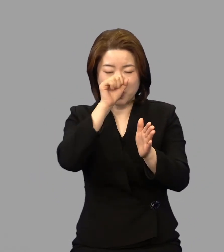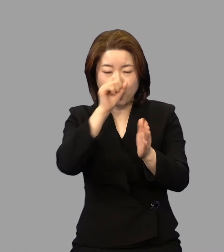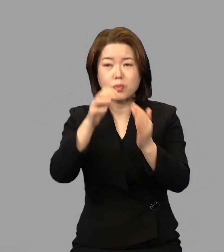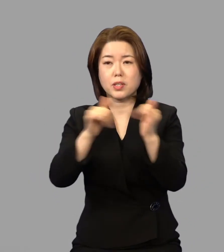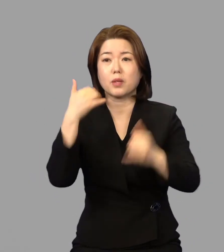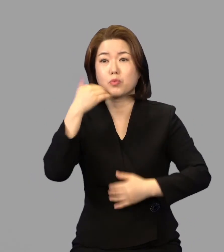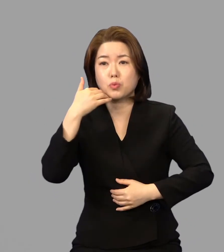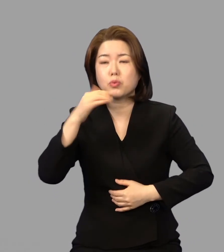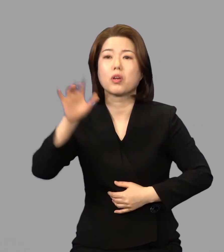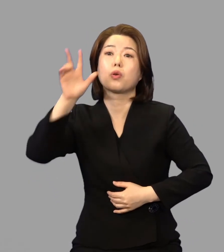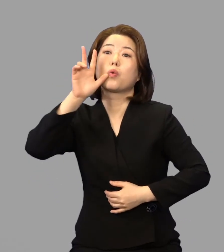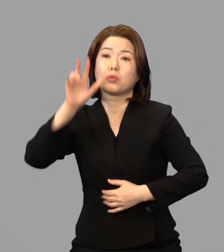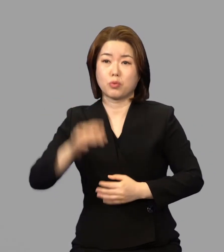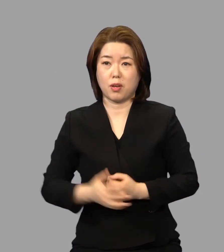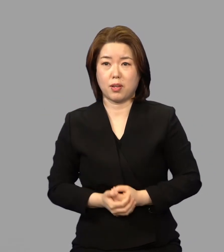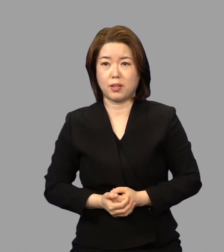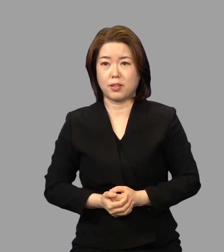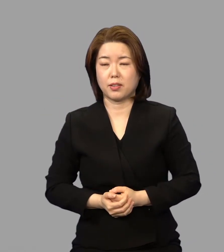여호수아였다니까요.